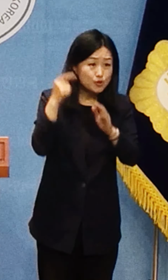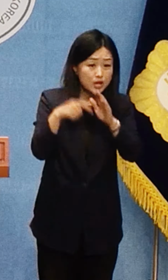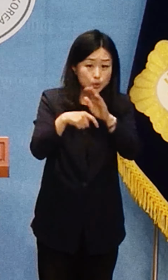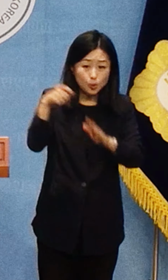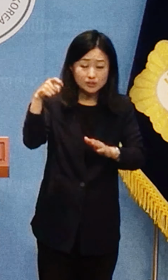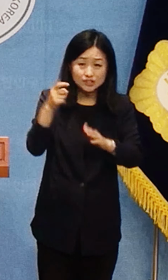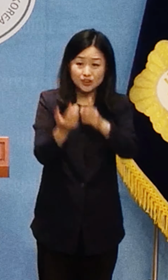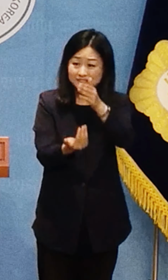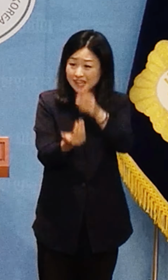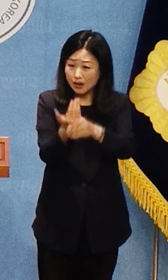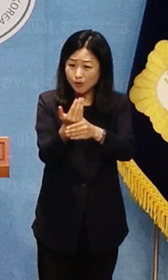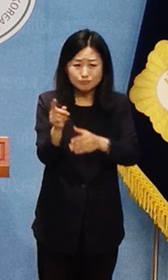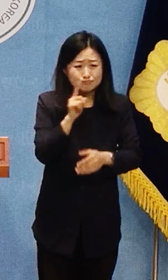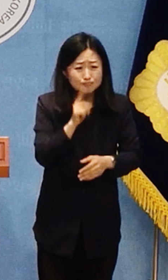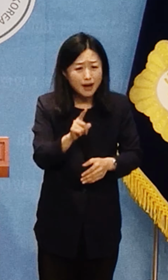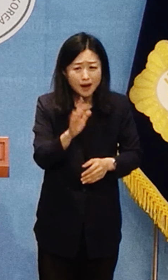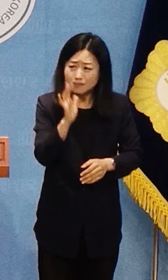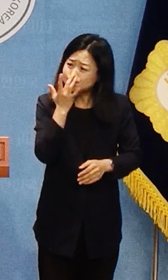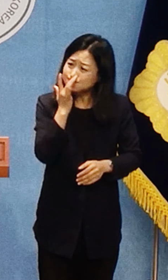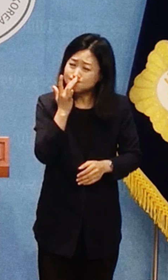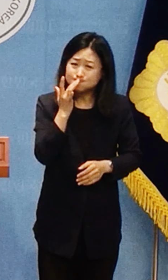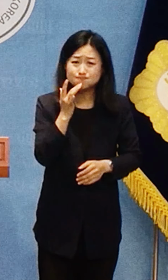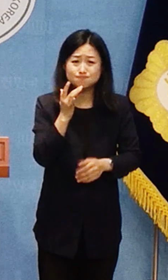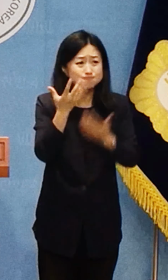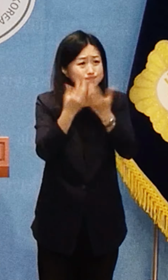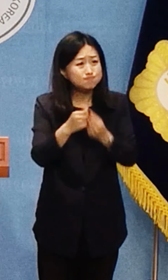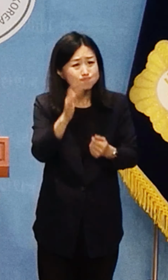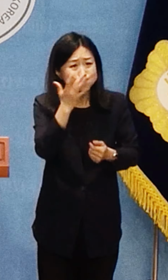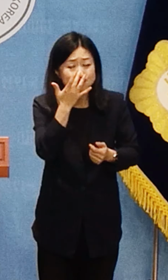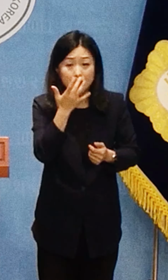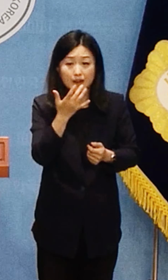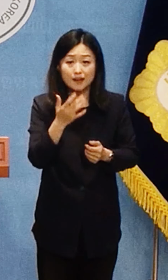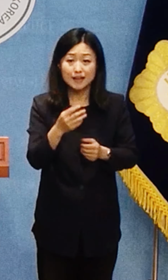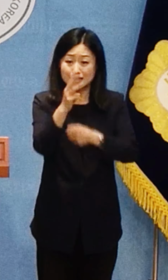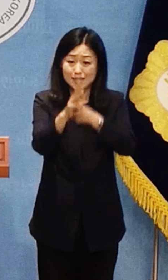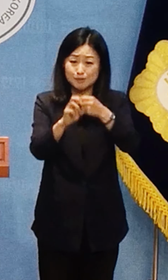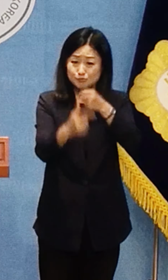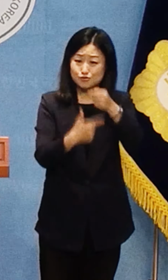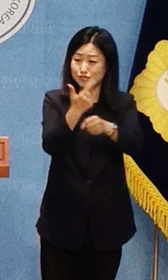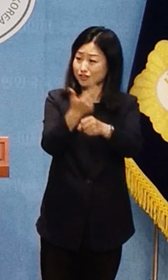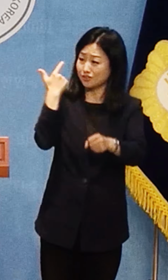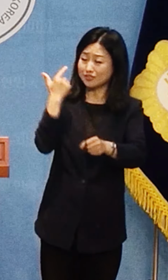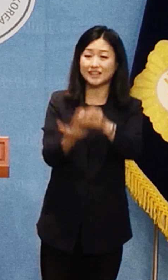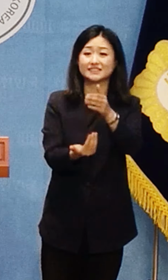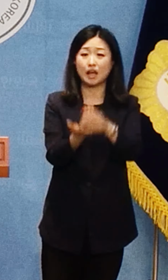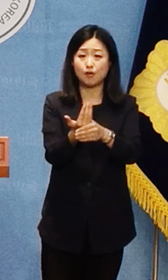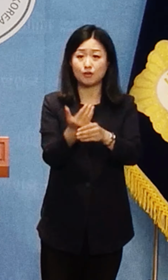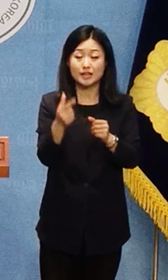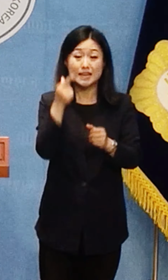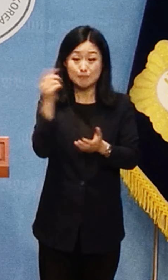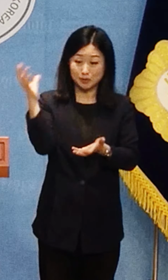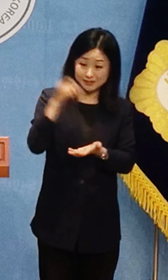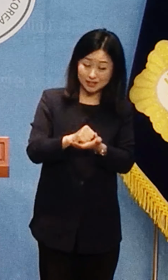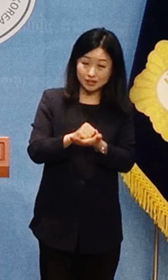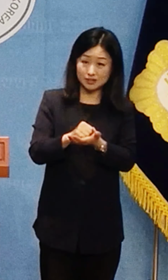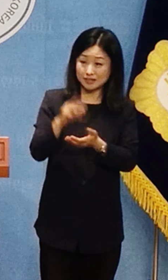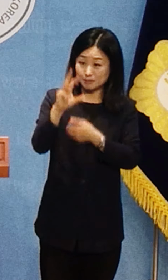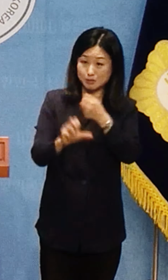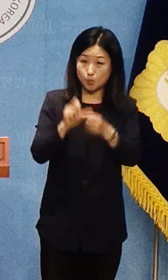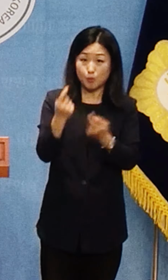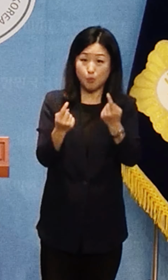사건을 들먹이면 누가 압니까 무려 36년 전 사건이니 일제 치하